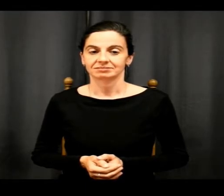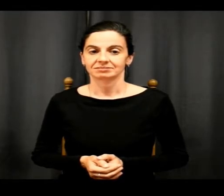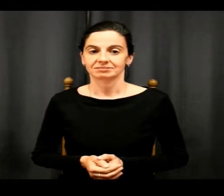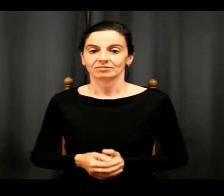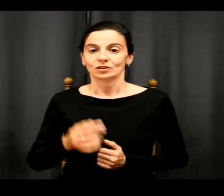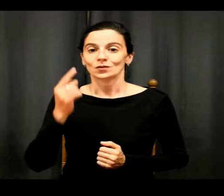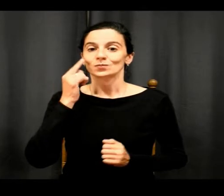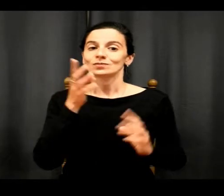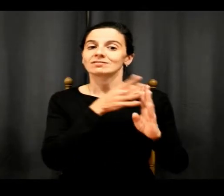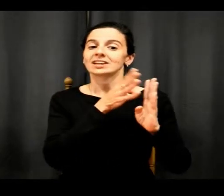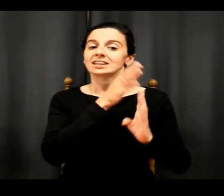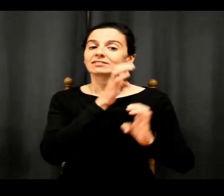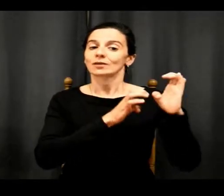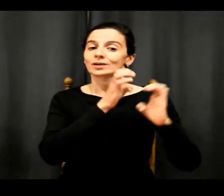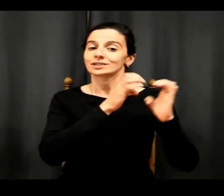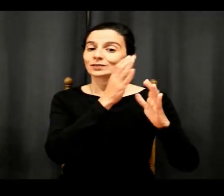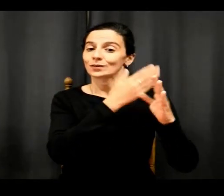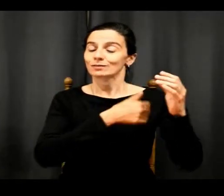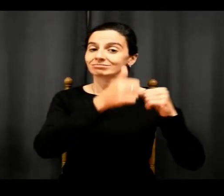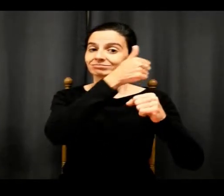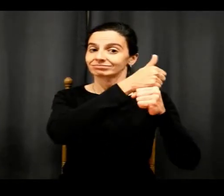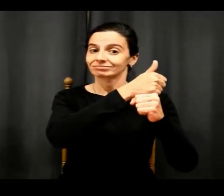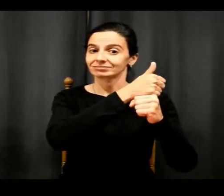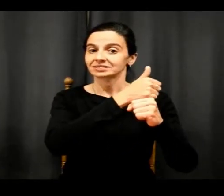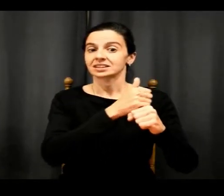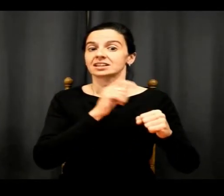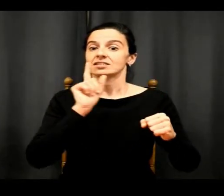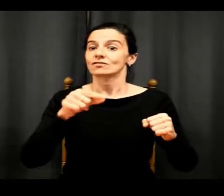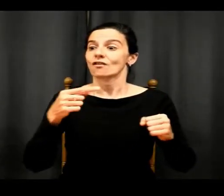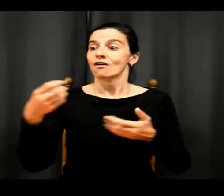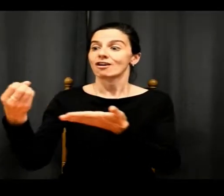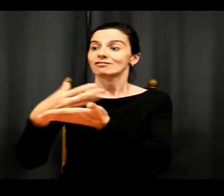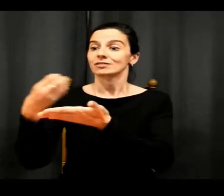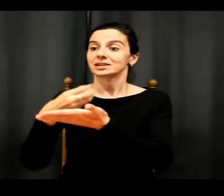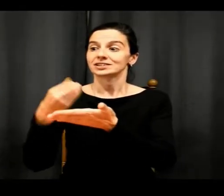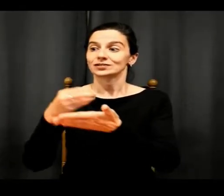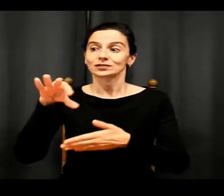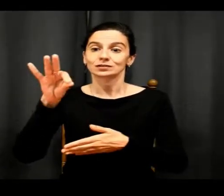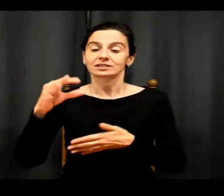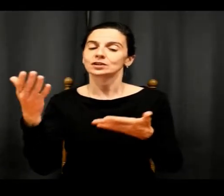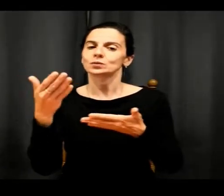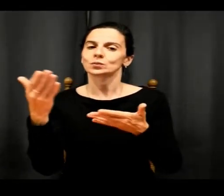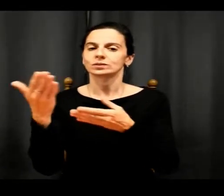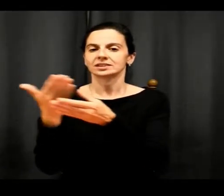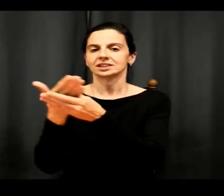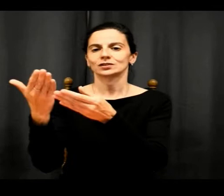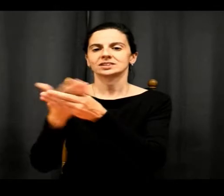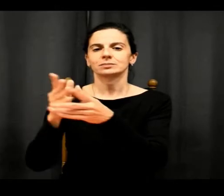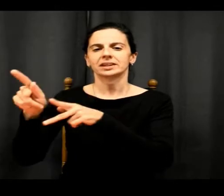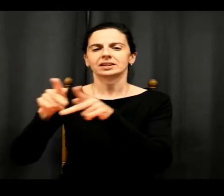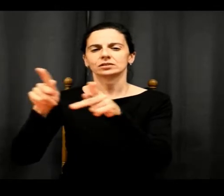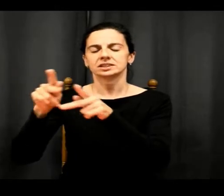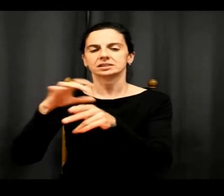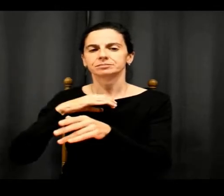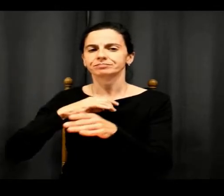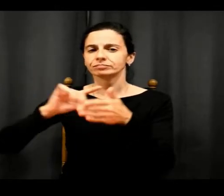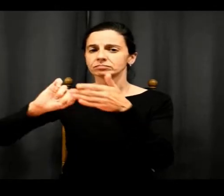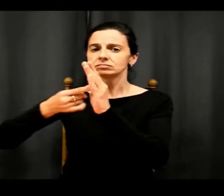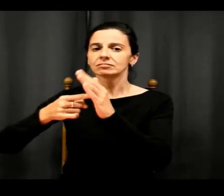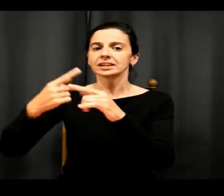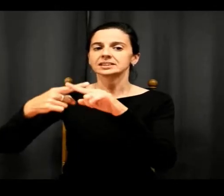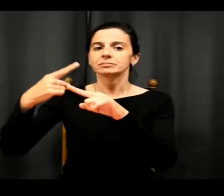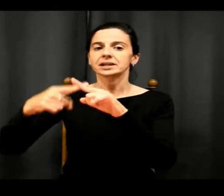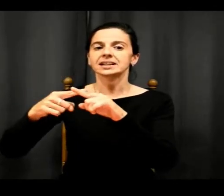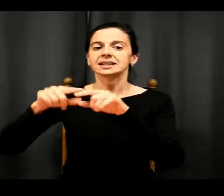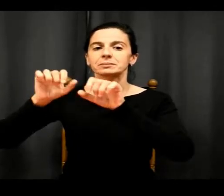Pour construire notre grille d'évaluation, nous allons aller rechercher de l'information dans le dossier pédagogique dans la rubrique capacité terminale où se